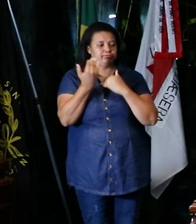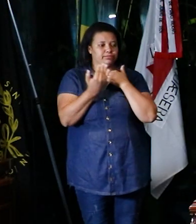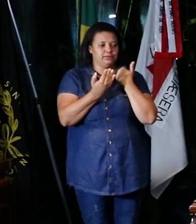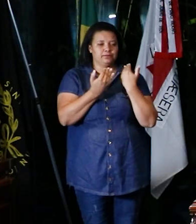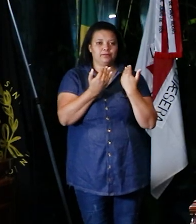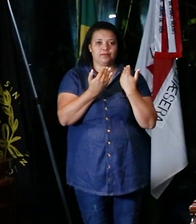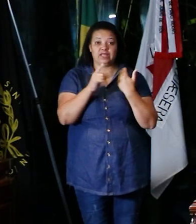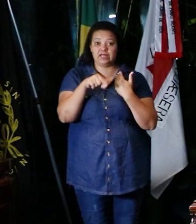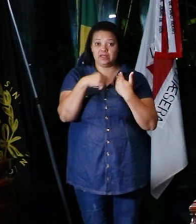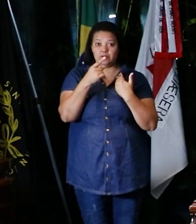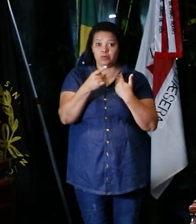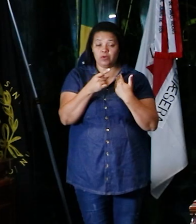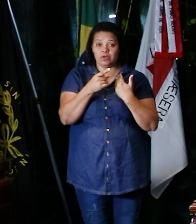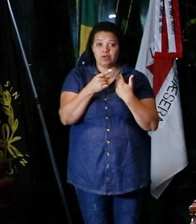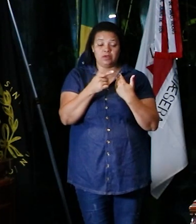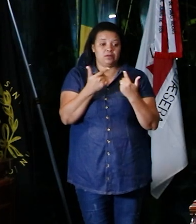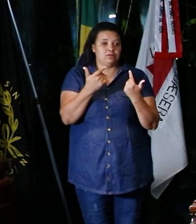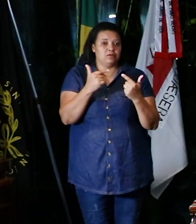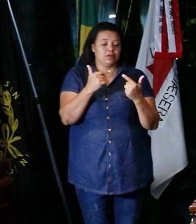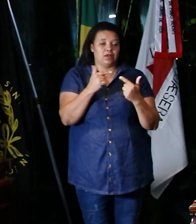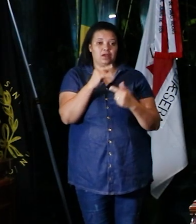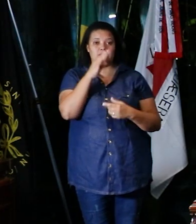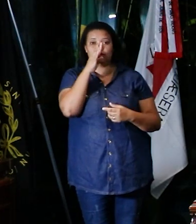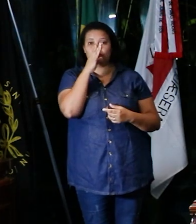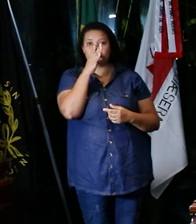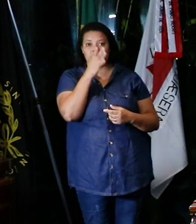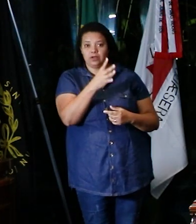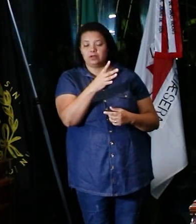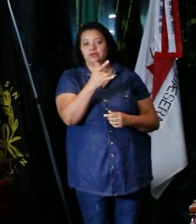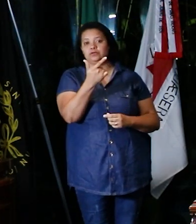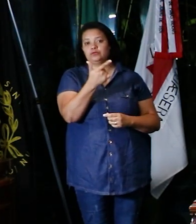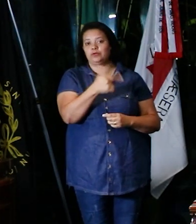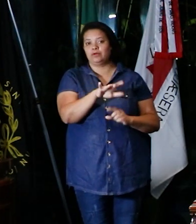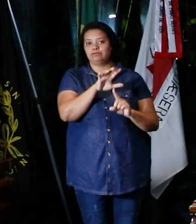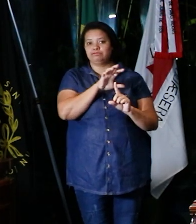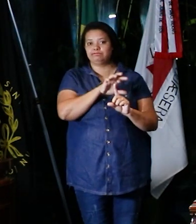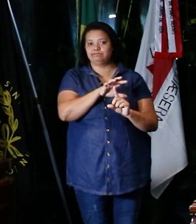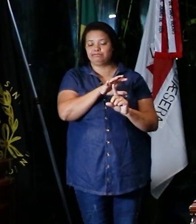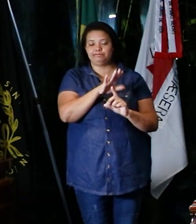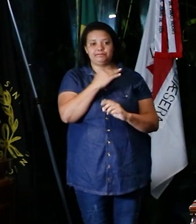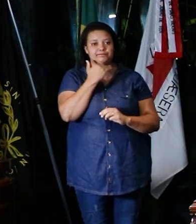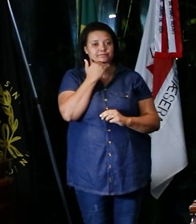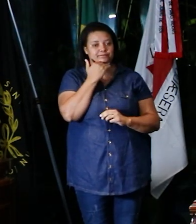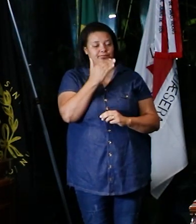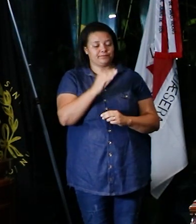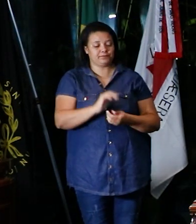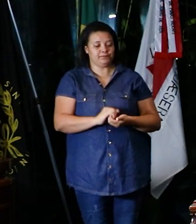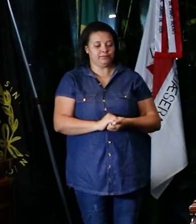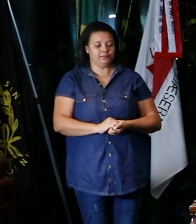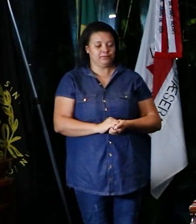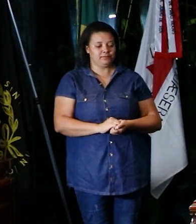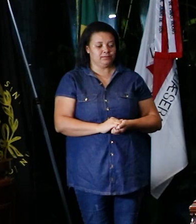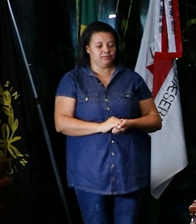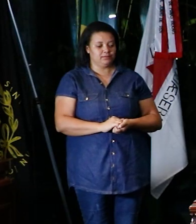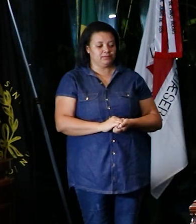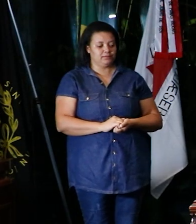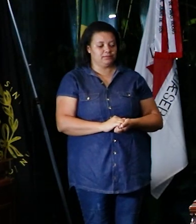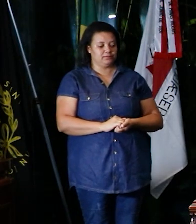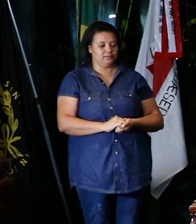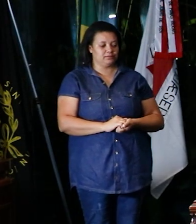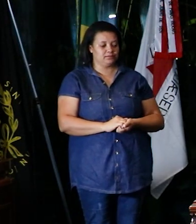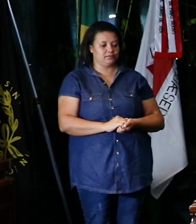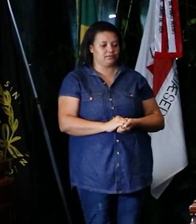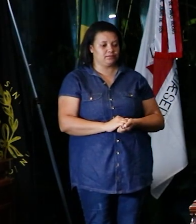dessa, ninguém será acusado e molestado por ninguém. A menos que,